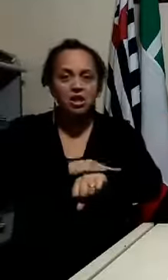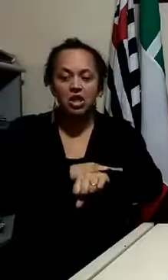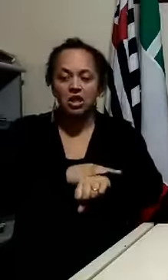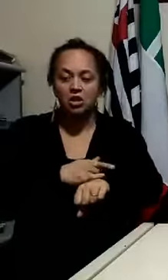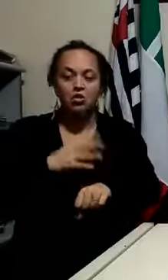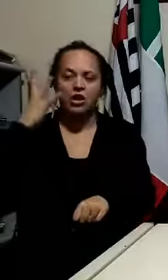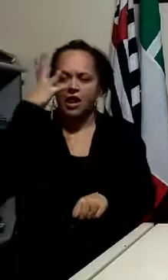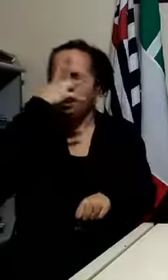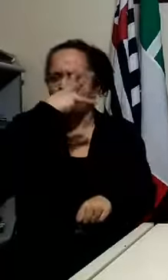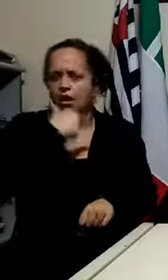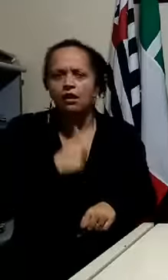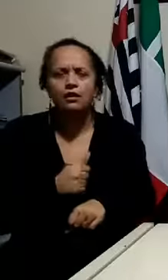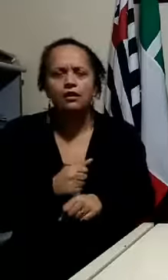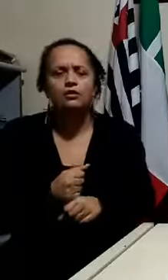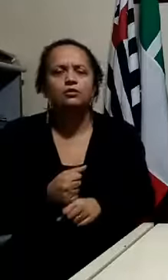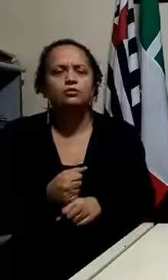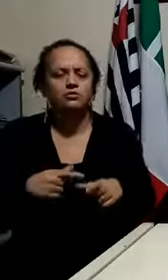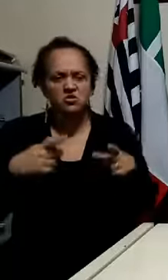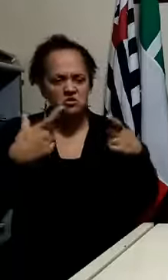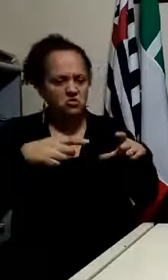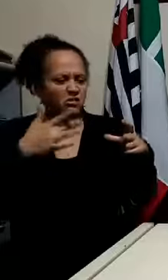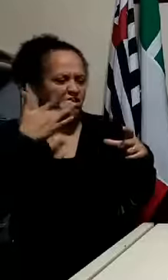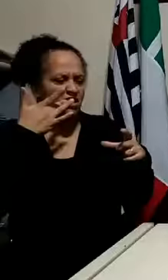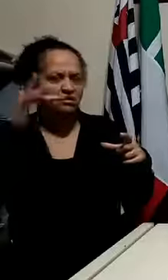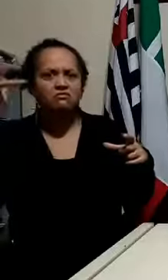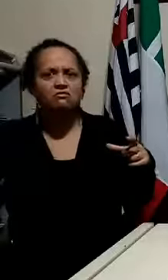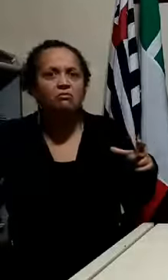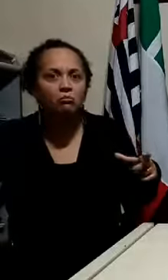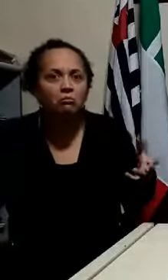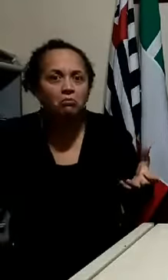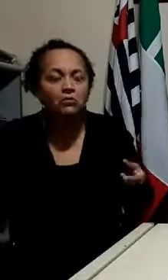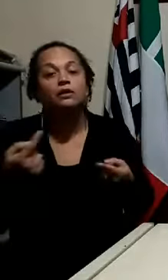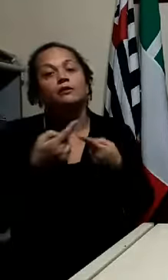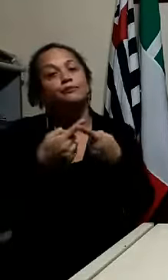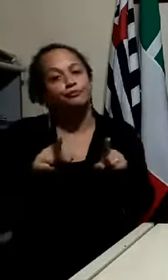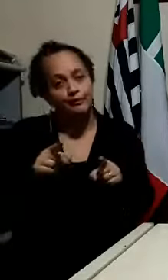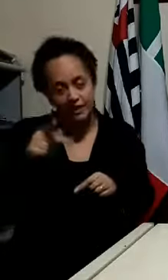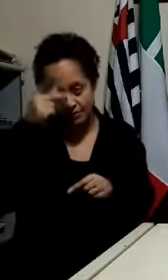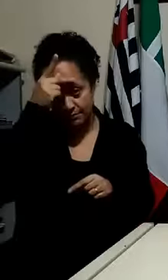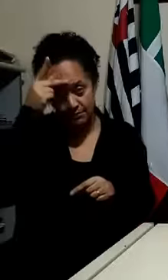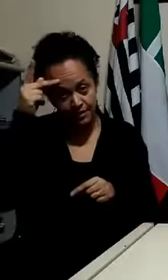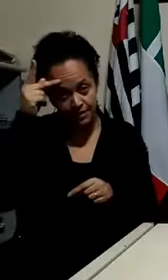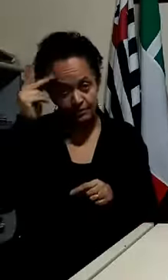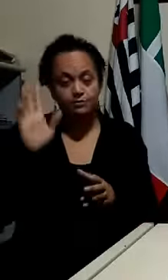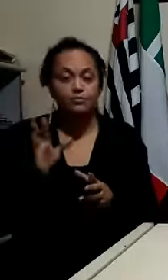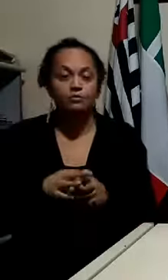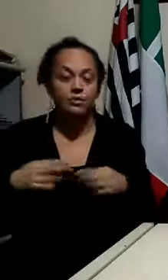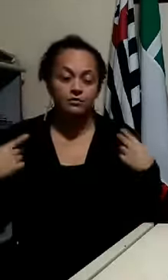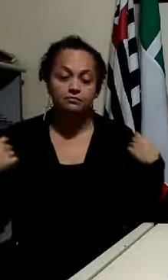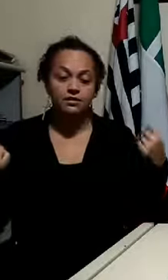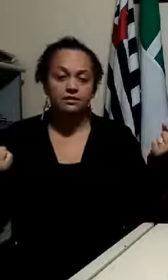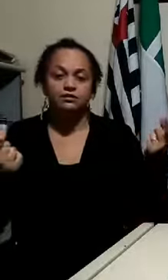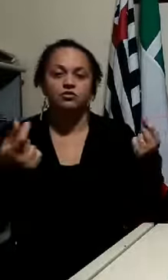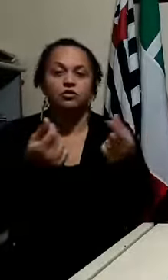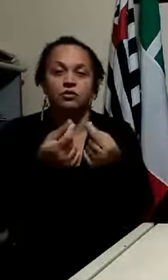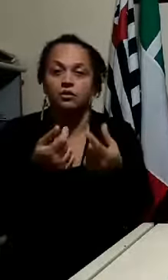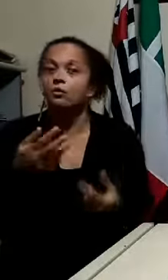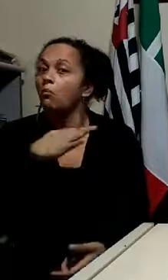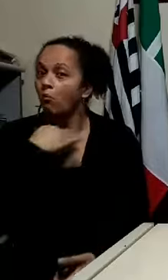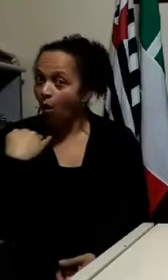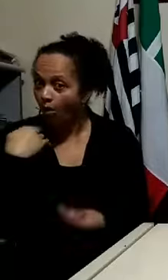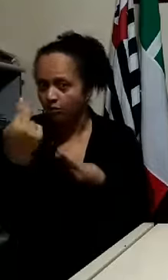Mas esse mesmo milionário vai morrer igual pobre, vai ser enterrado na